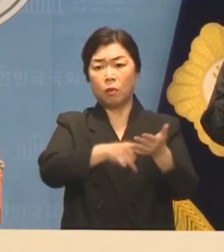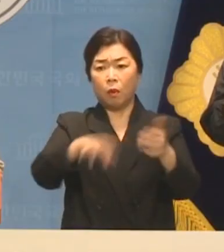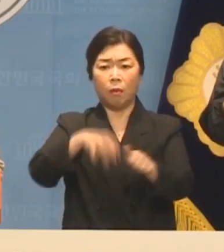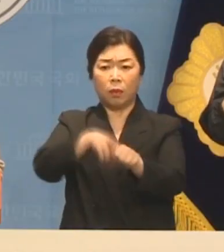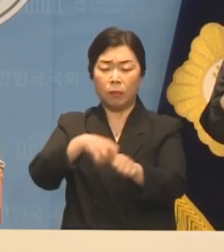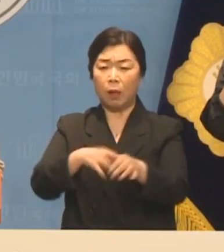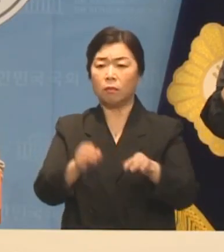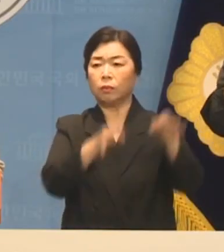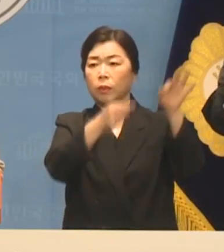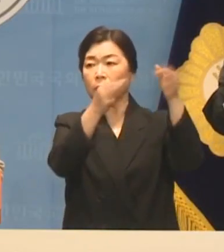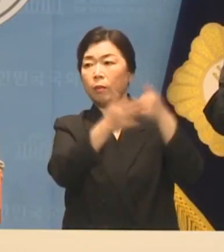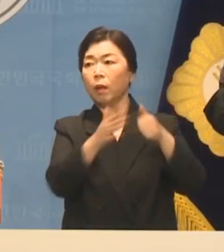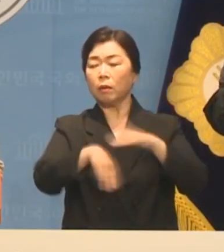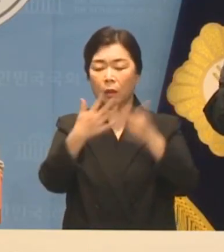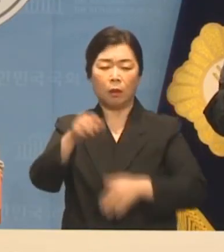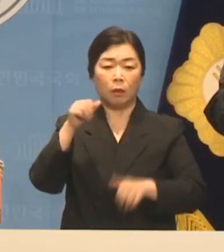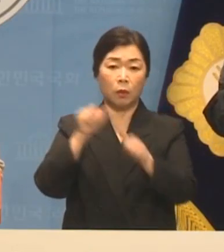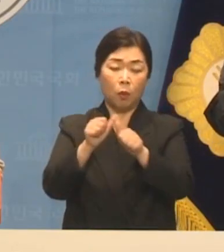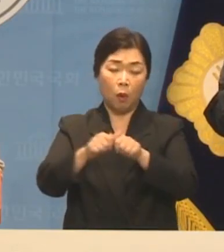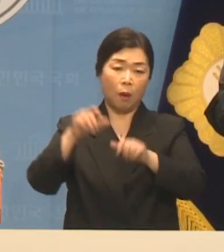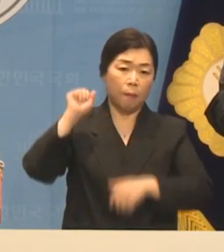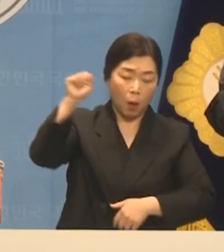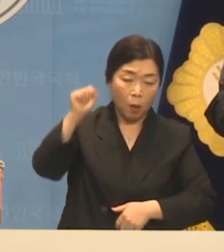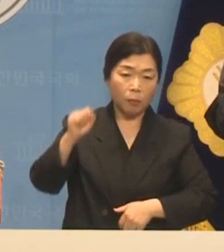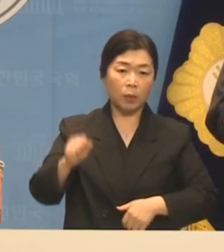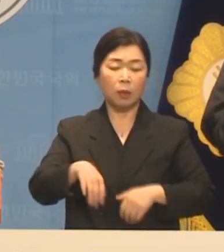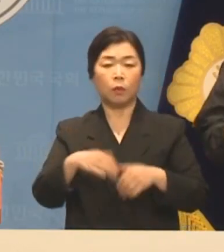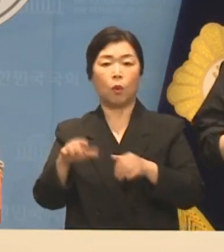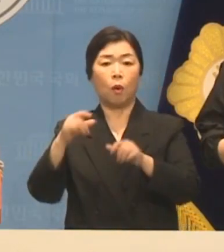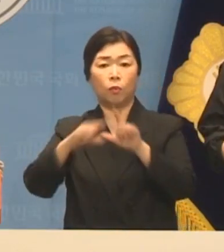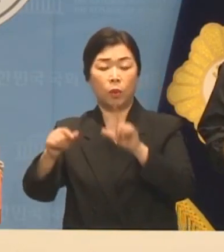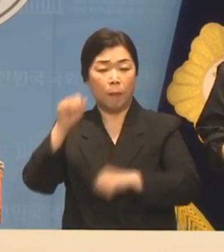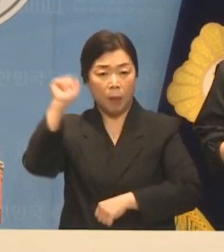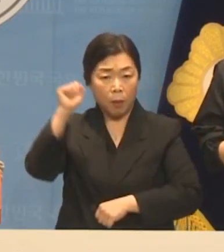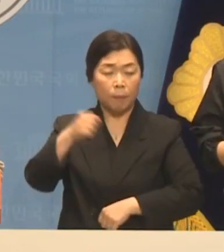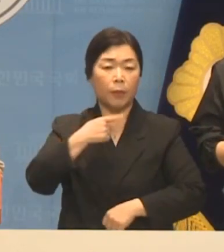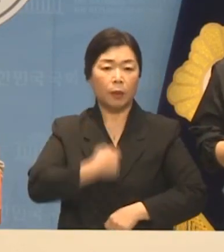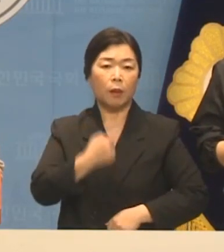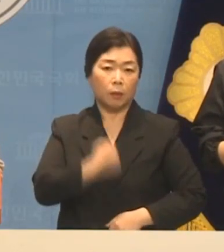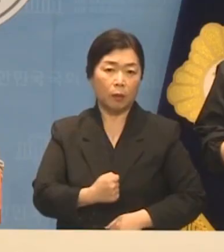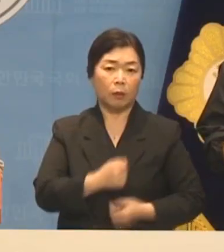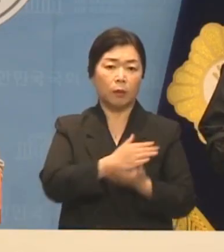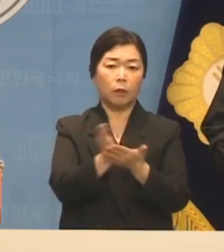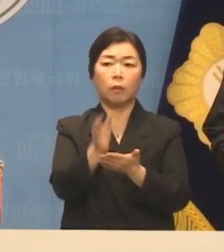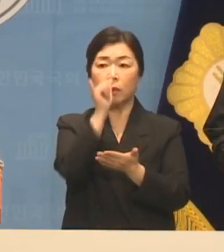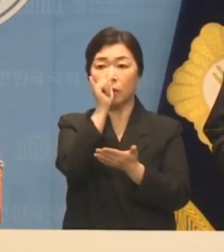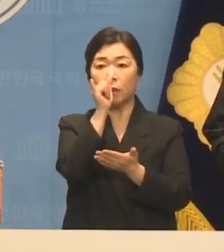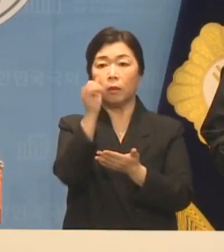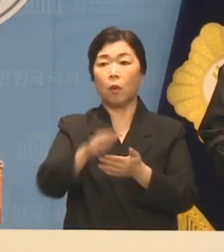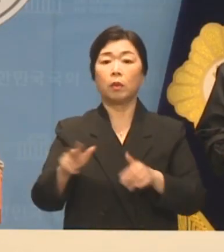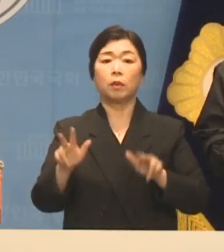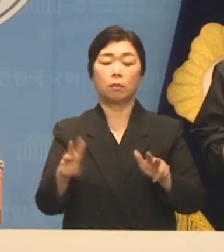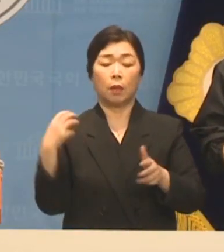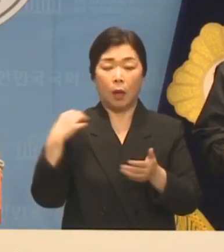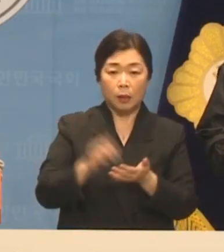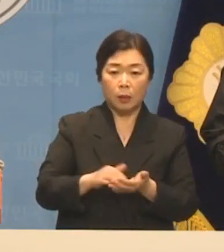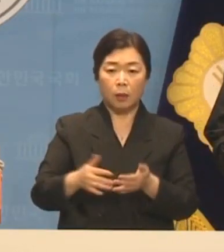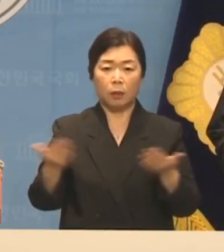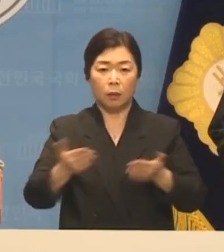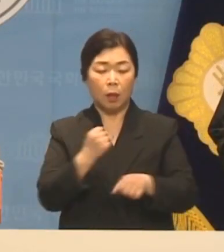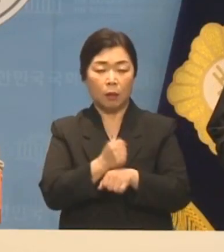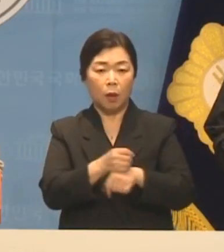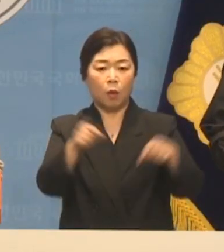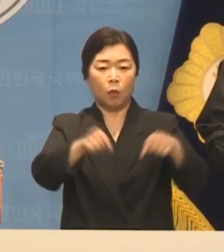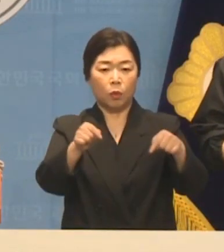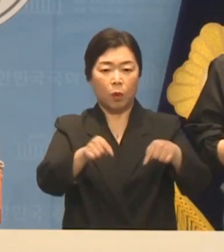1일, 전면파업 4일, 부분파업 7일을 진행한 바 있습니다. 그리고 현장에 복귀하여